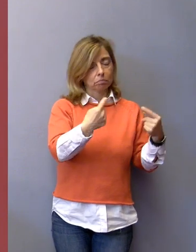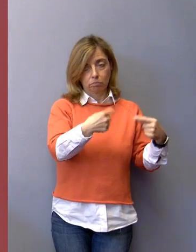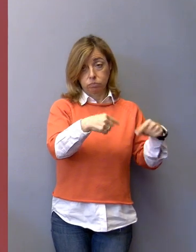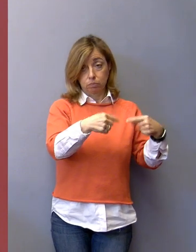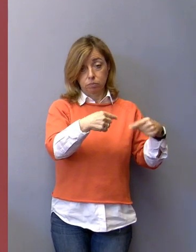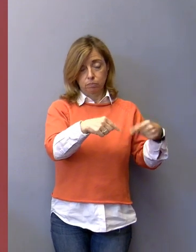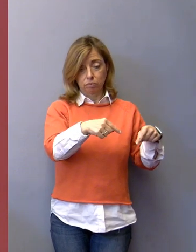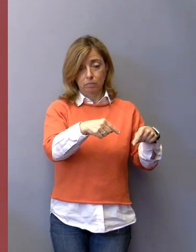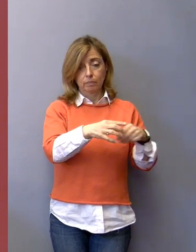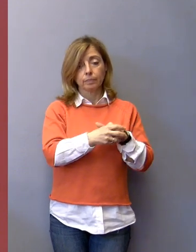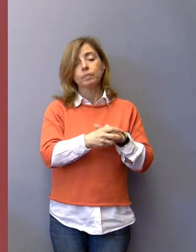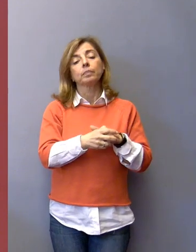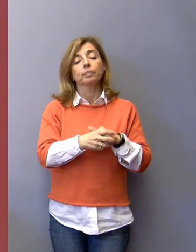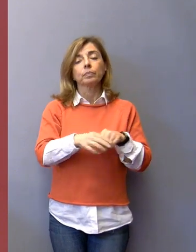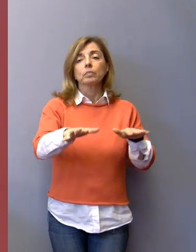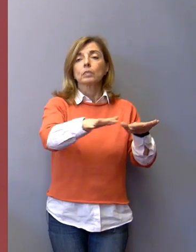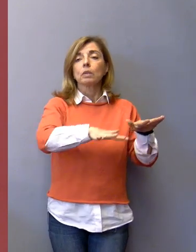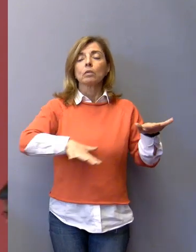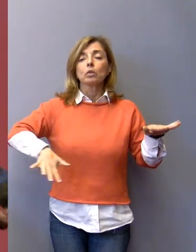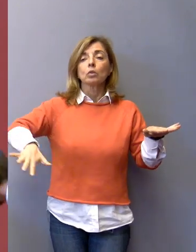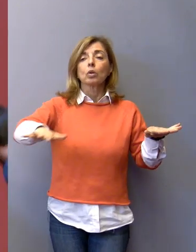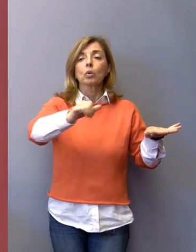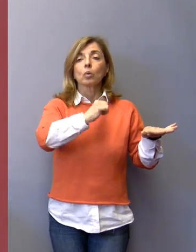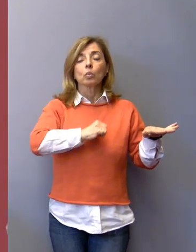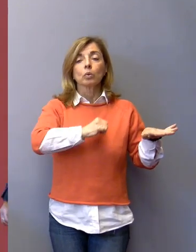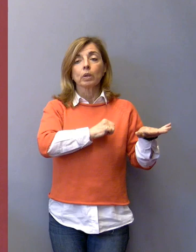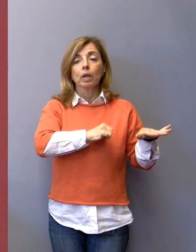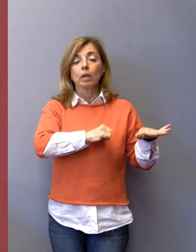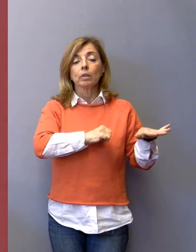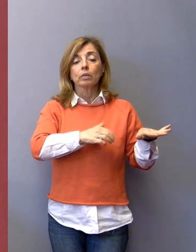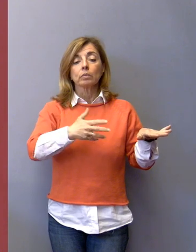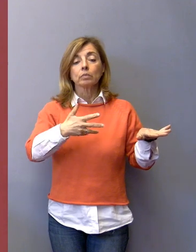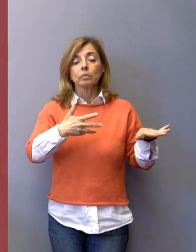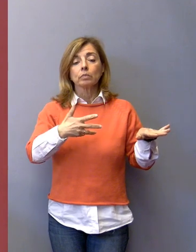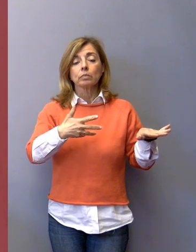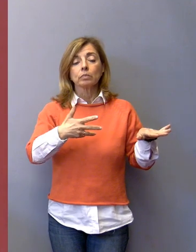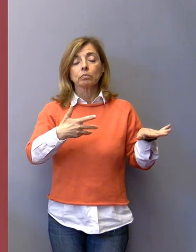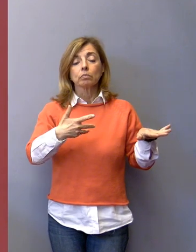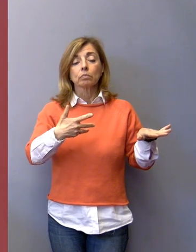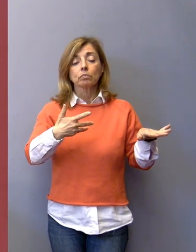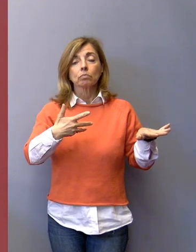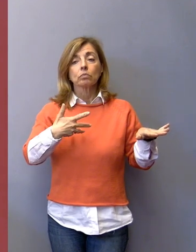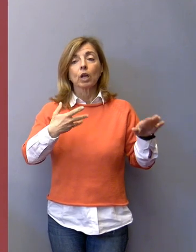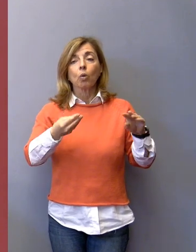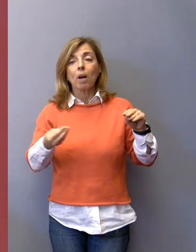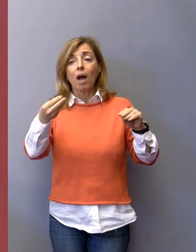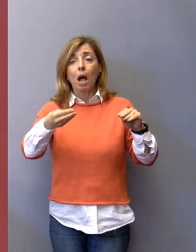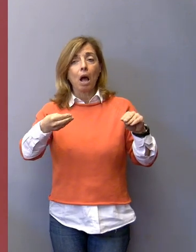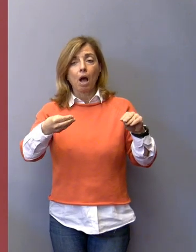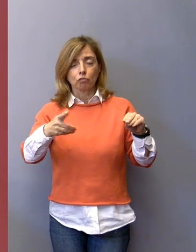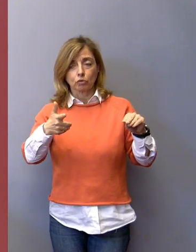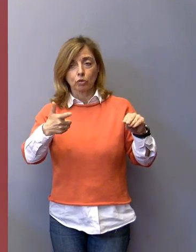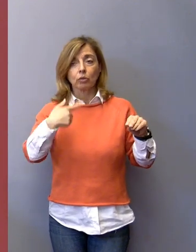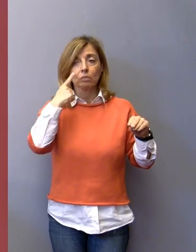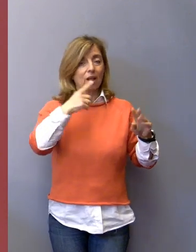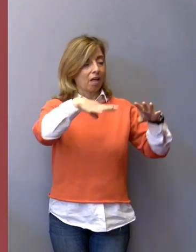tutto il territorio comunale C'è comunque un aumento 0 se io demolisco 100 posso ricostruire